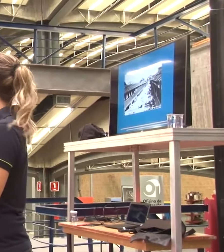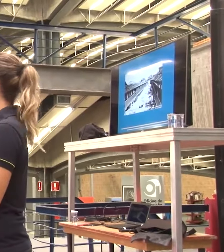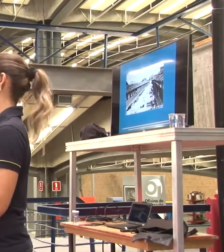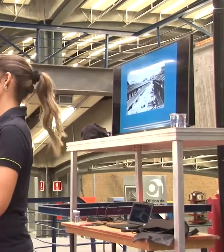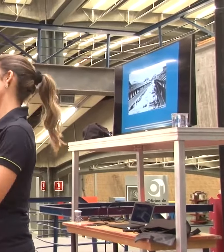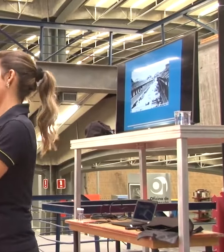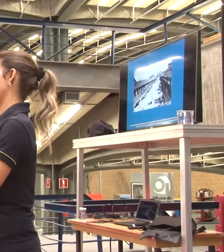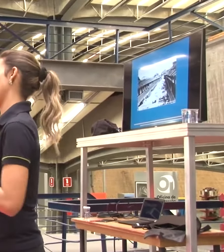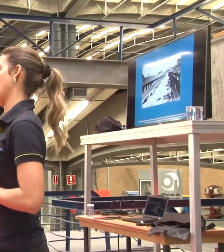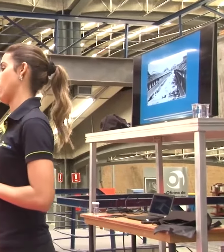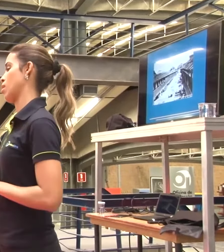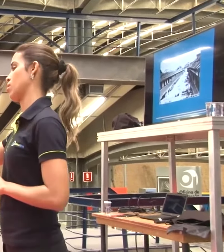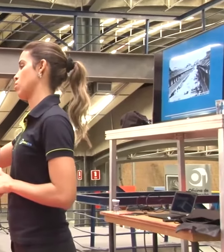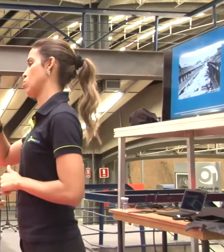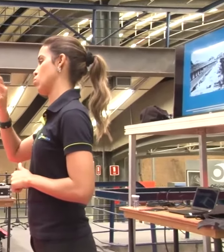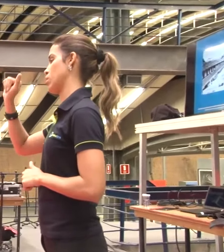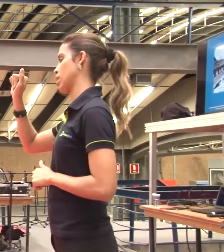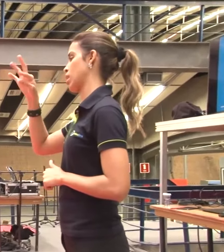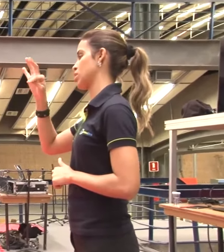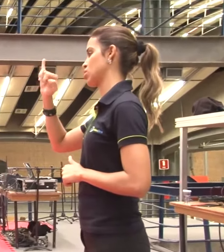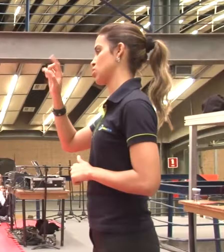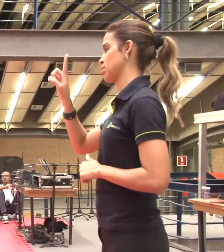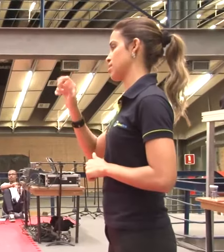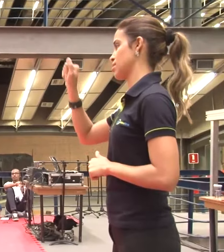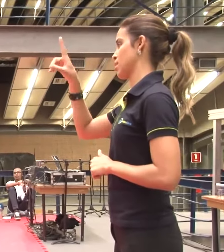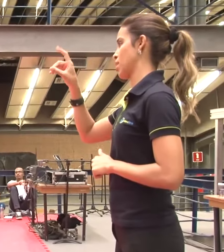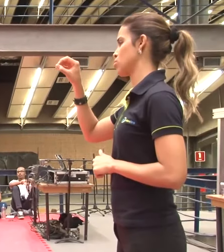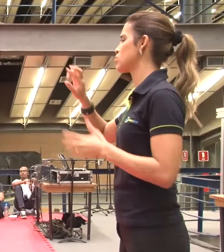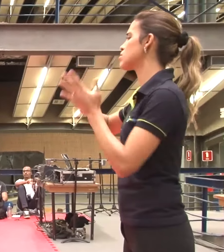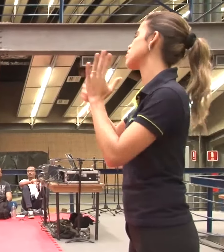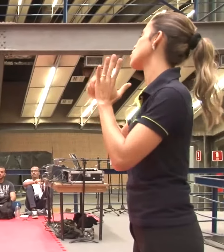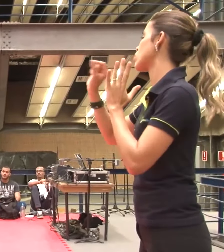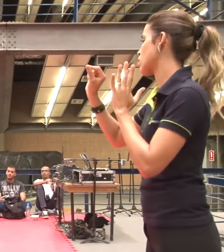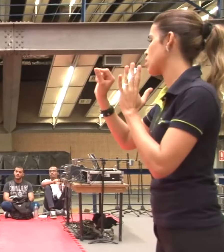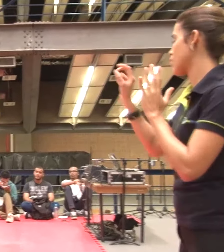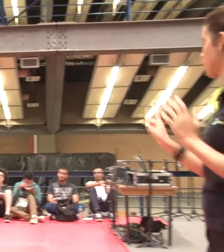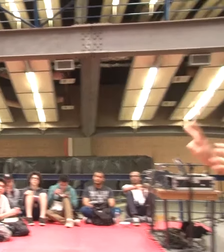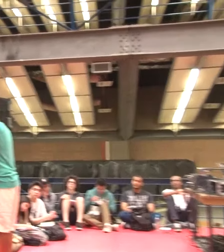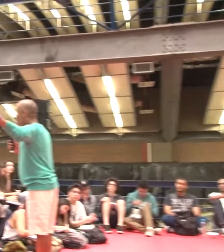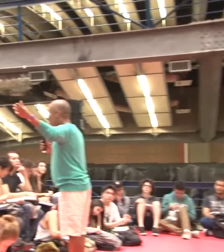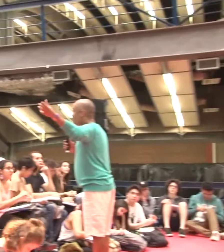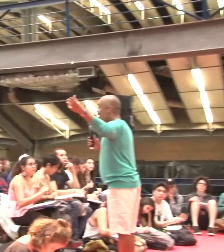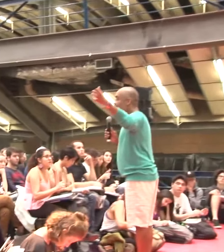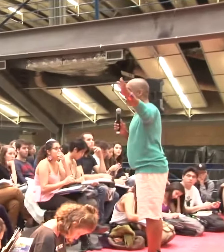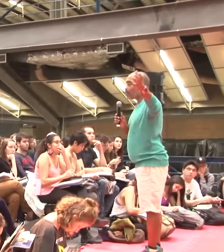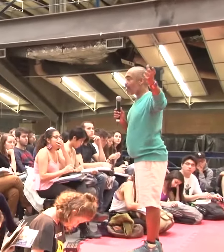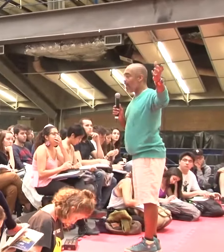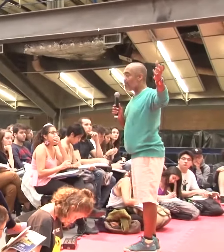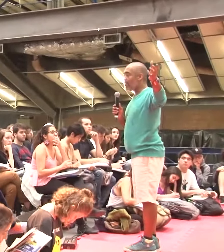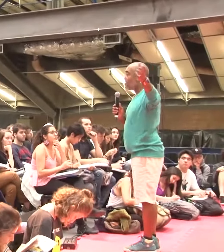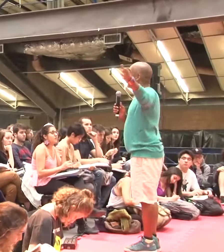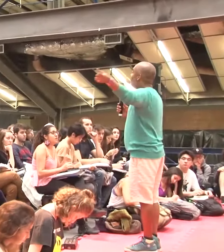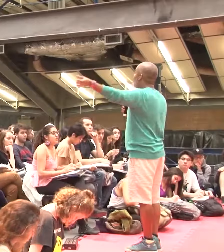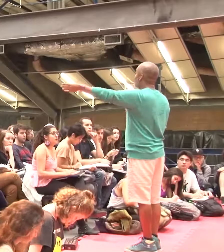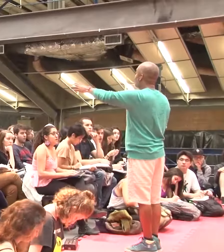auratizado. O que significa auratizar? É dar um valor além. Querem um exemplo